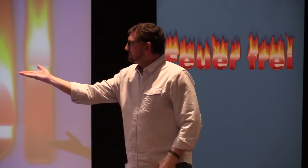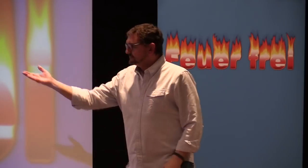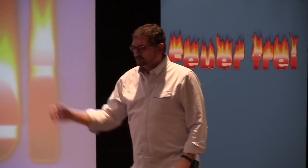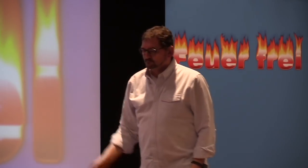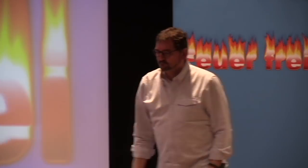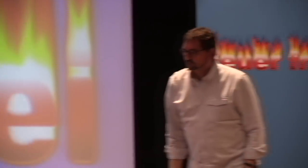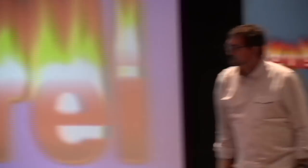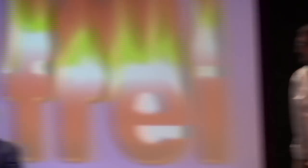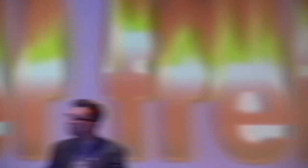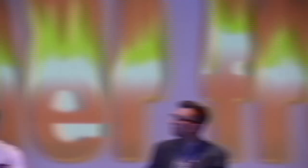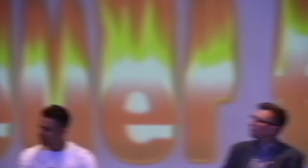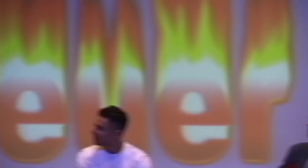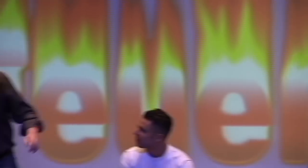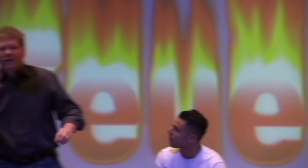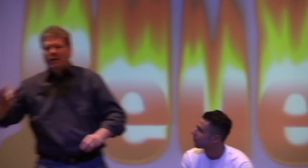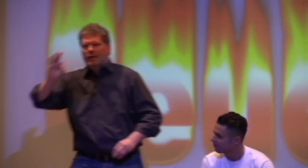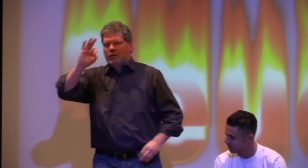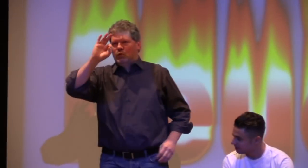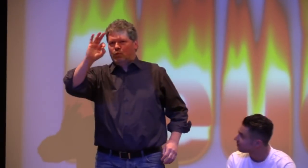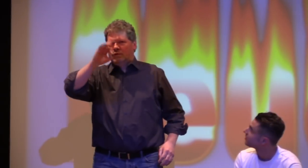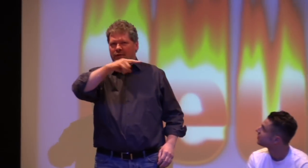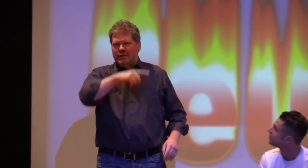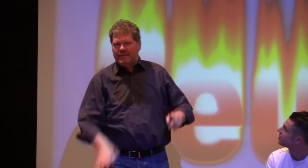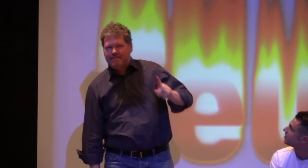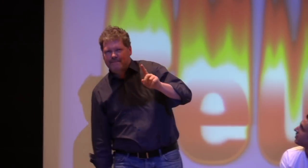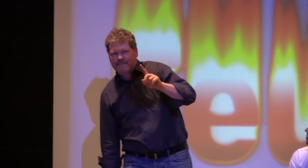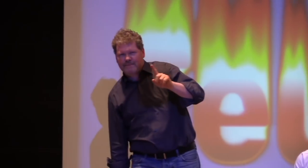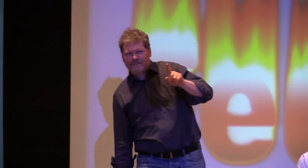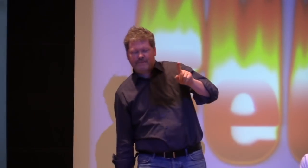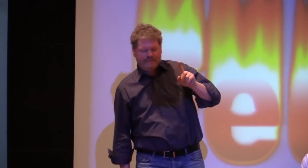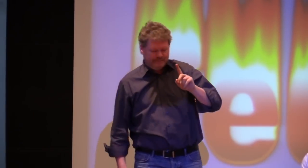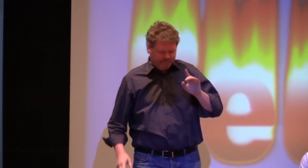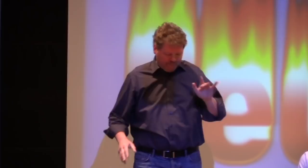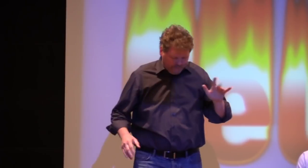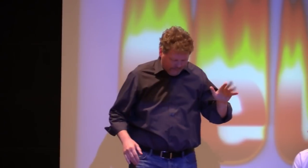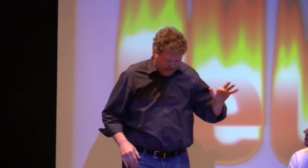da frage ich mich doch immer noch, was will die Jugend dann machen, wenn es zu spät ist? Stefan.